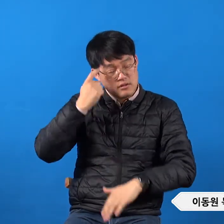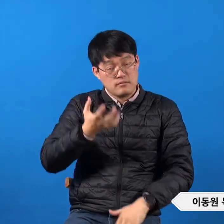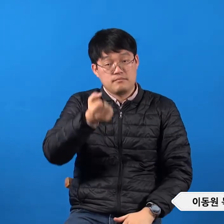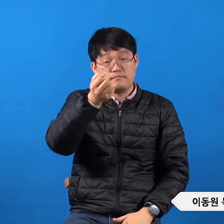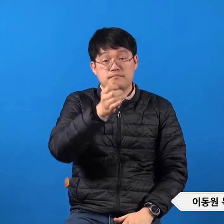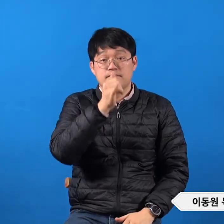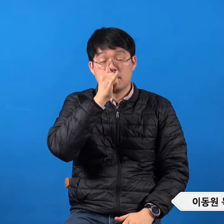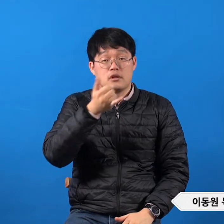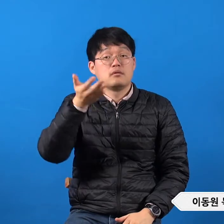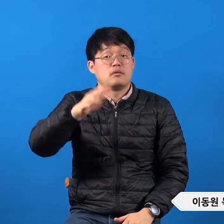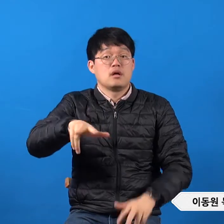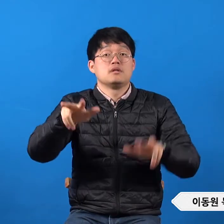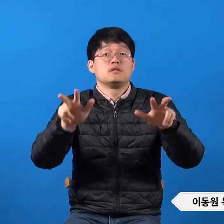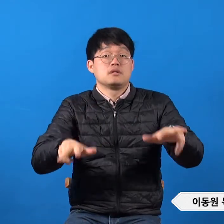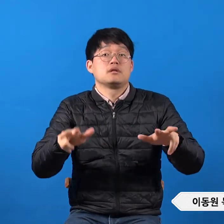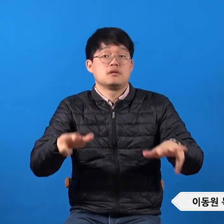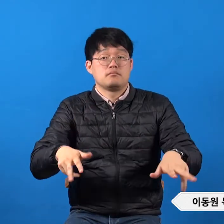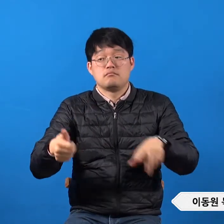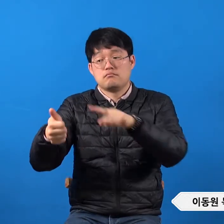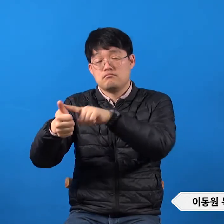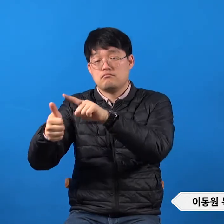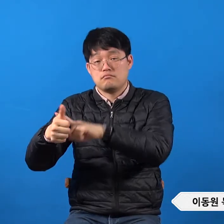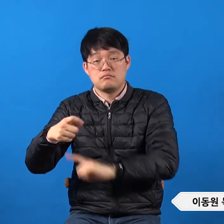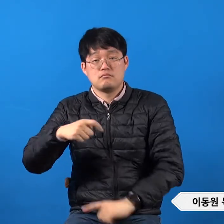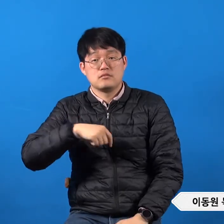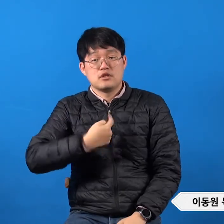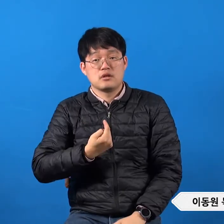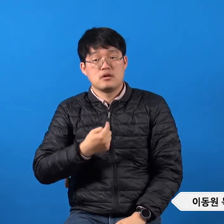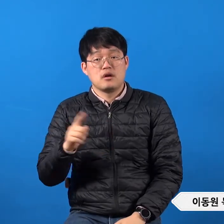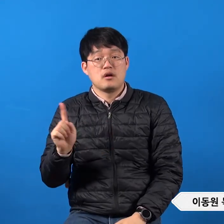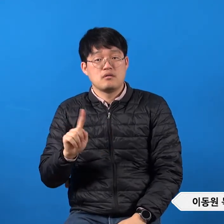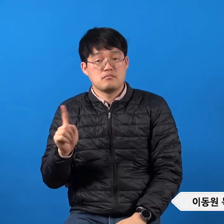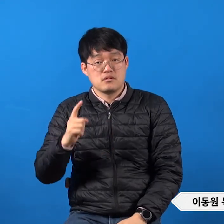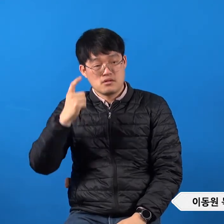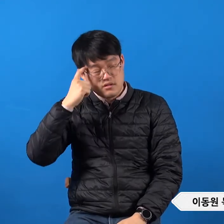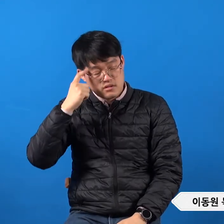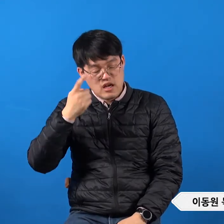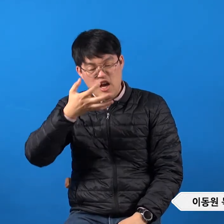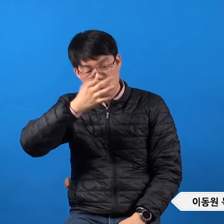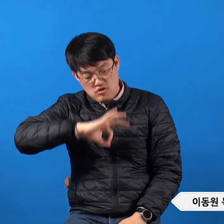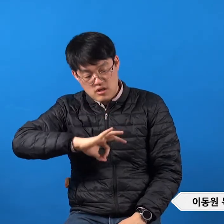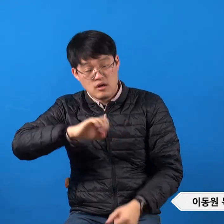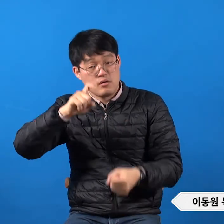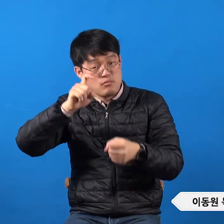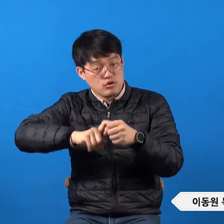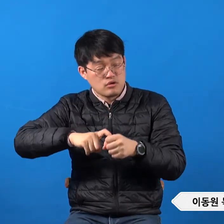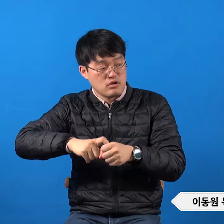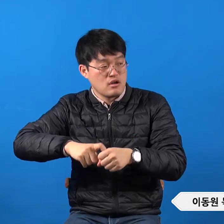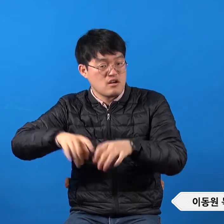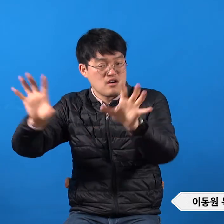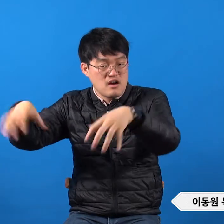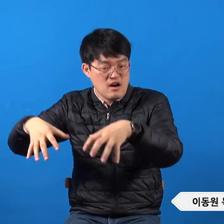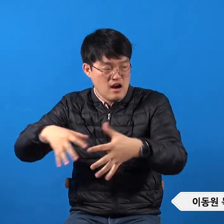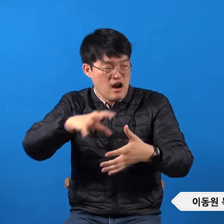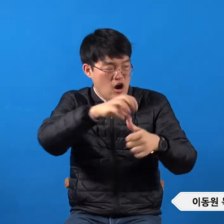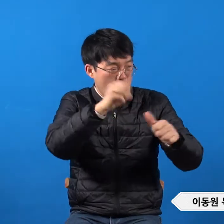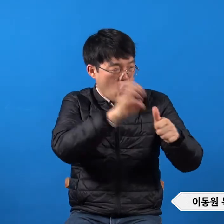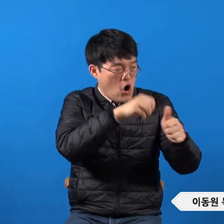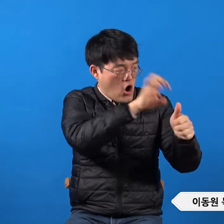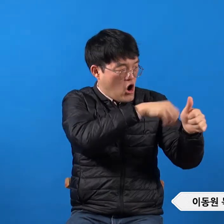사람입니다. 그러나 그분의 제국주의적인 팔러시, 자기의 이익을 취하는 것,